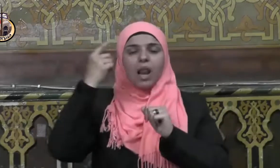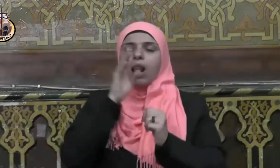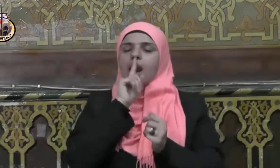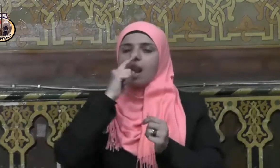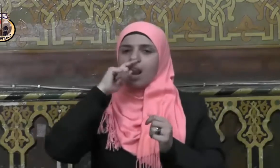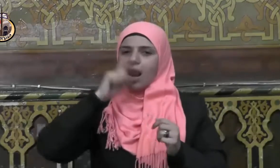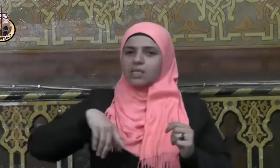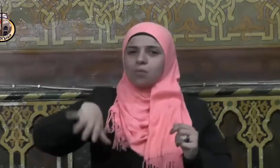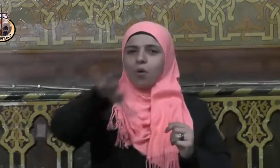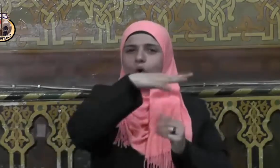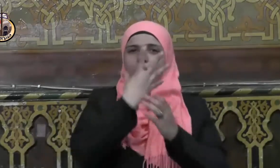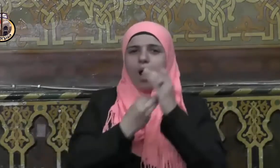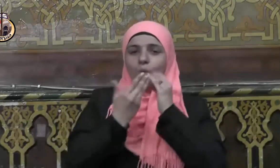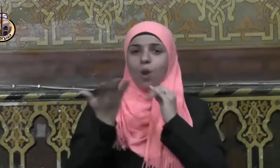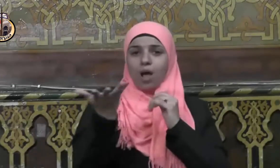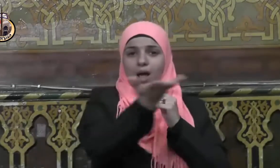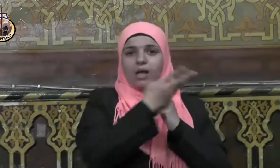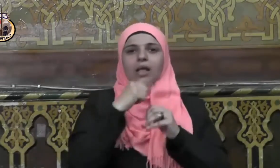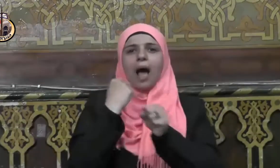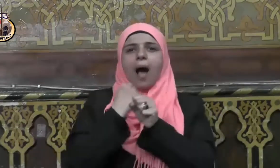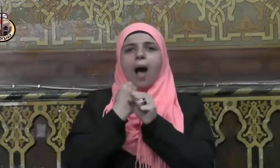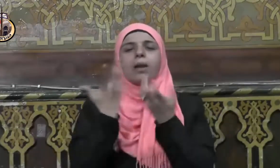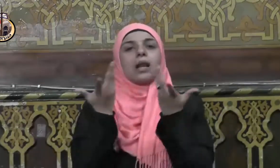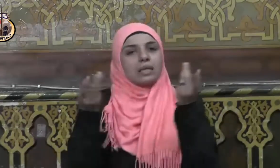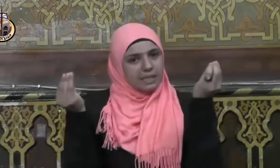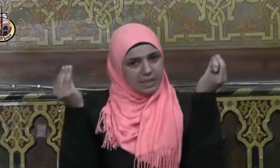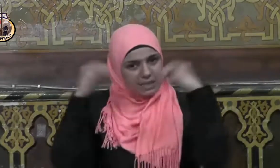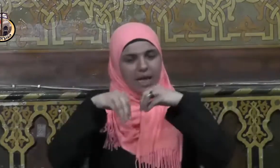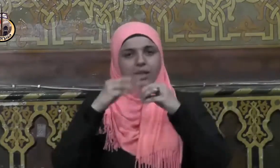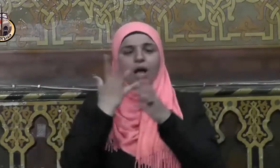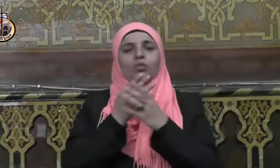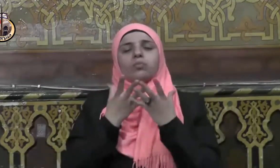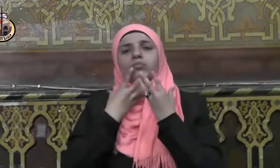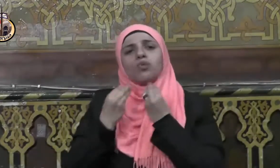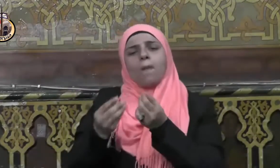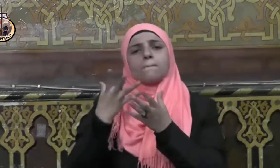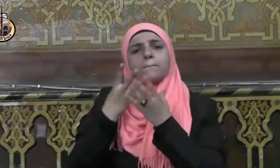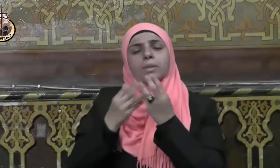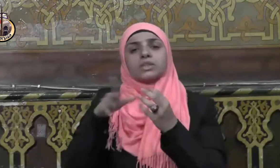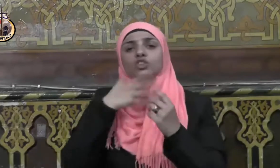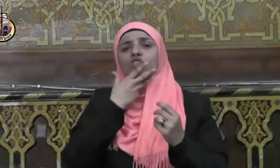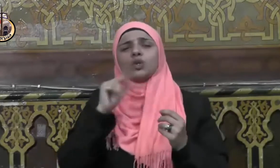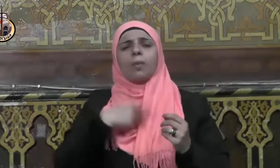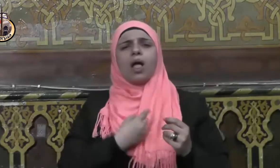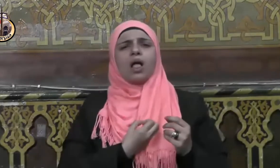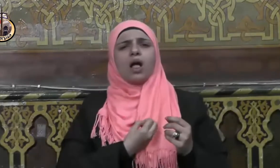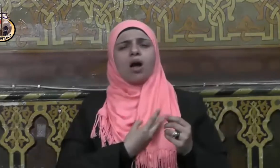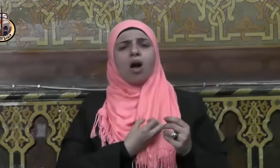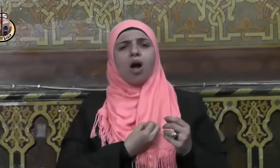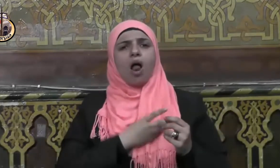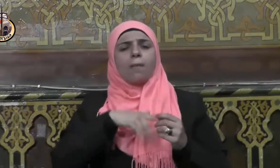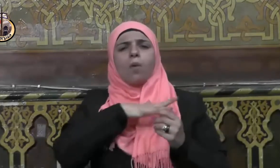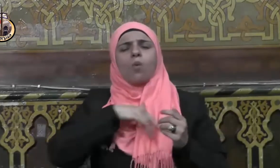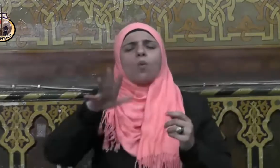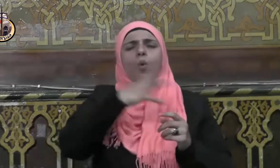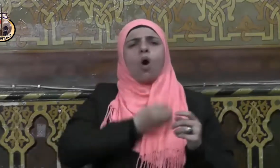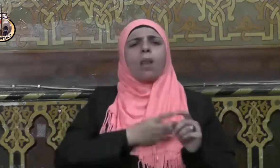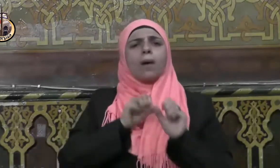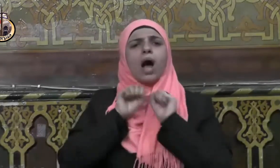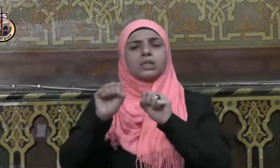أبنائها ذلك وأكثر، فهي القلب النابض للعروبة والإسلام، وهي